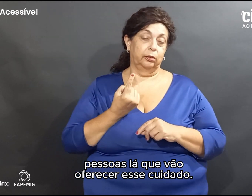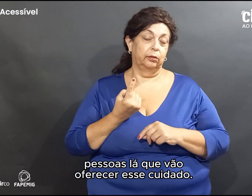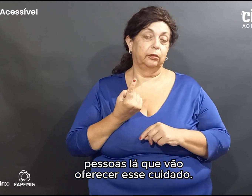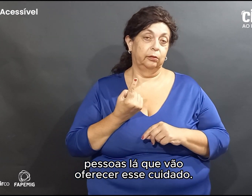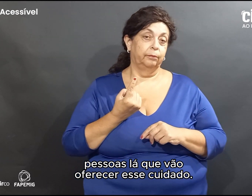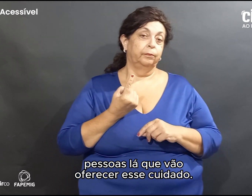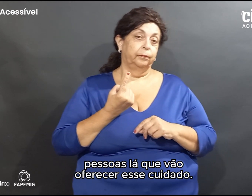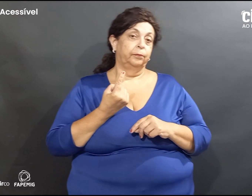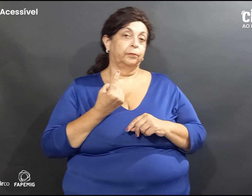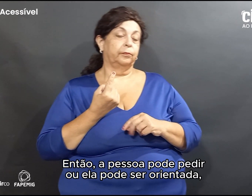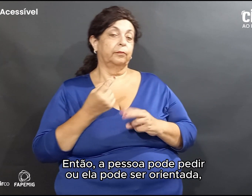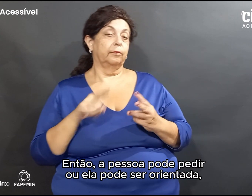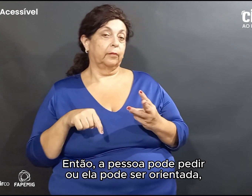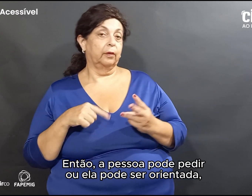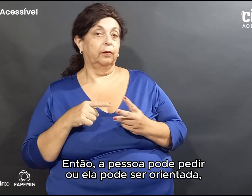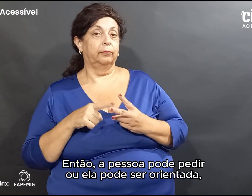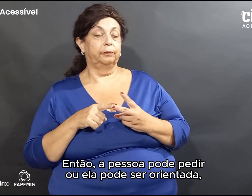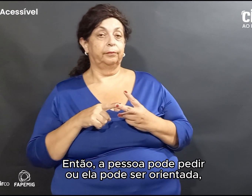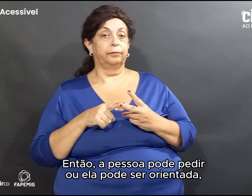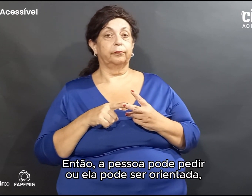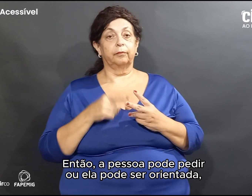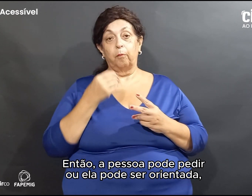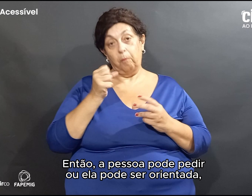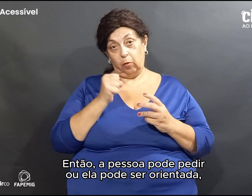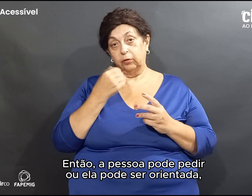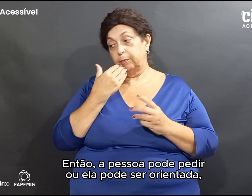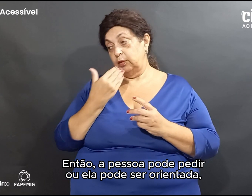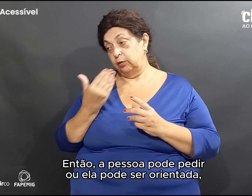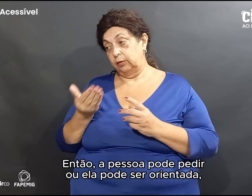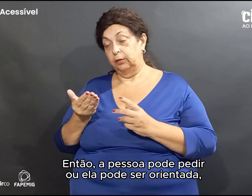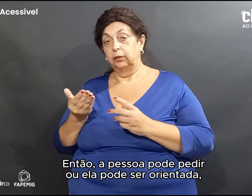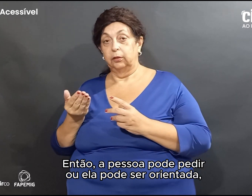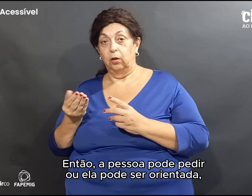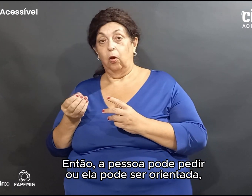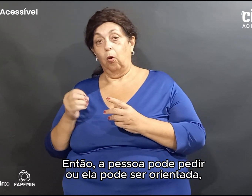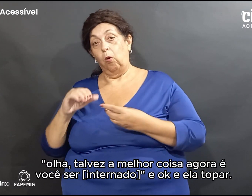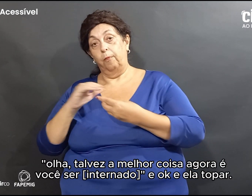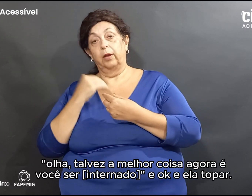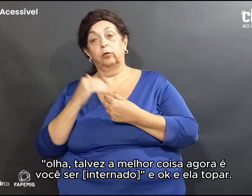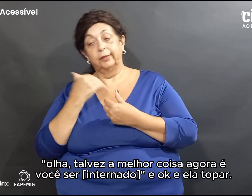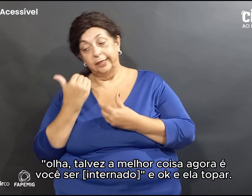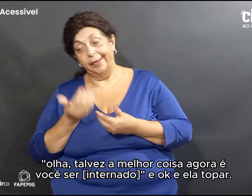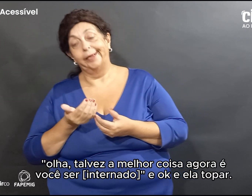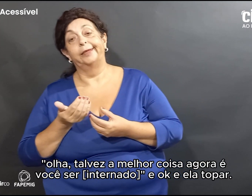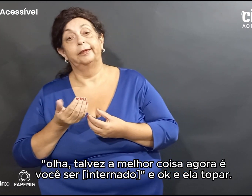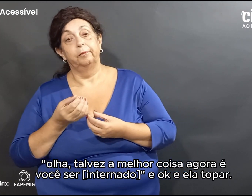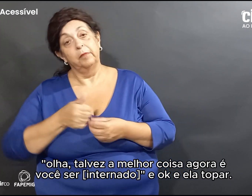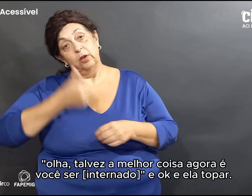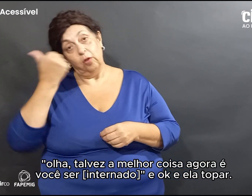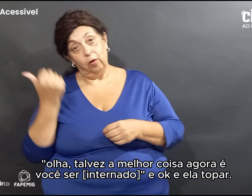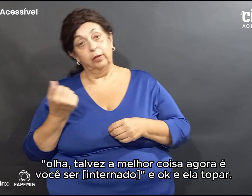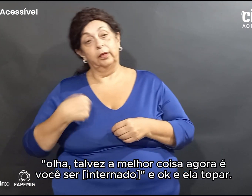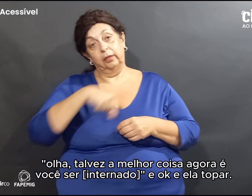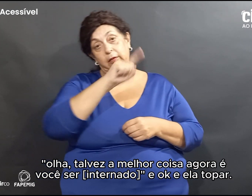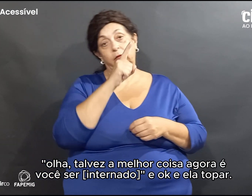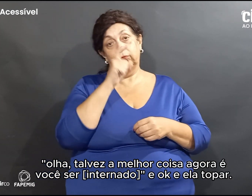esse cuidado. Então a pessoa ela pode pedir, ou ela pode ser orientada, olha, talvez a melhor coisa agora é CC, e ok, ela